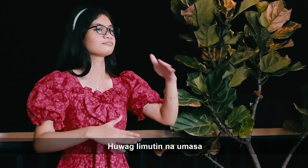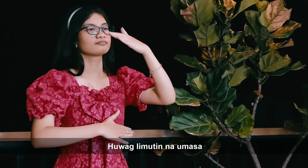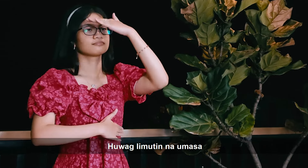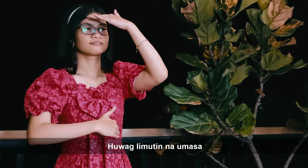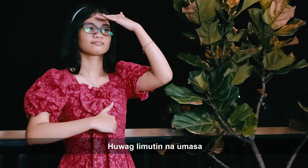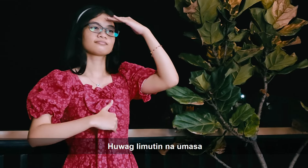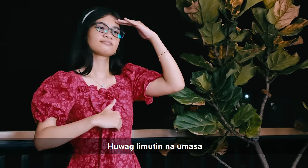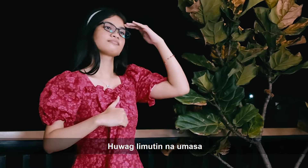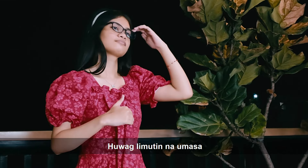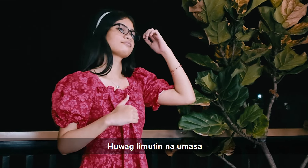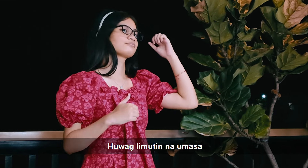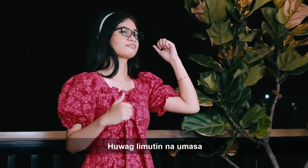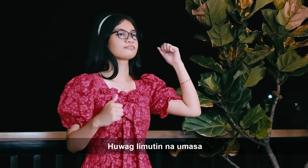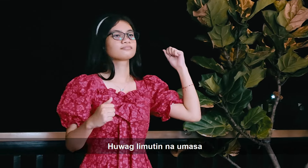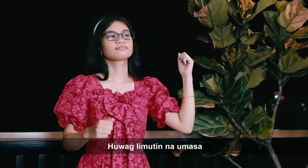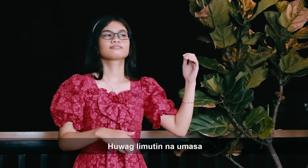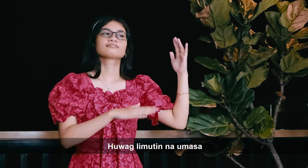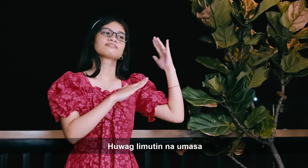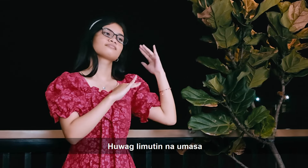huwag na umasa